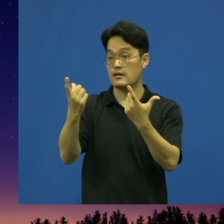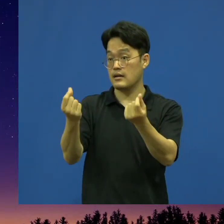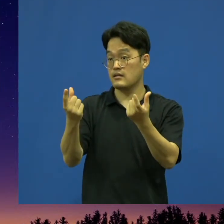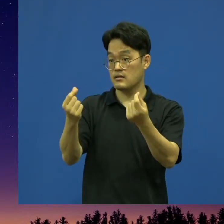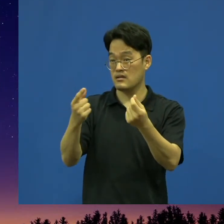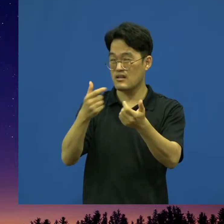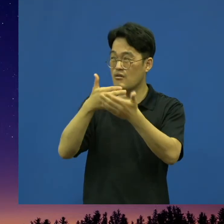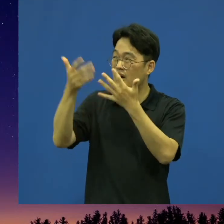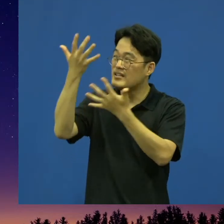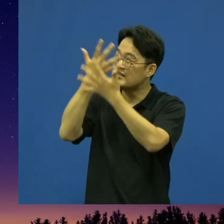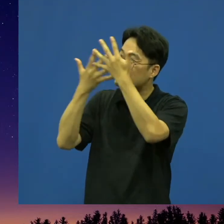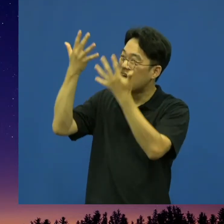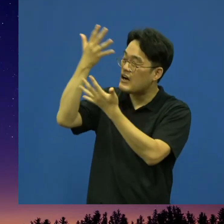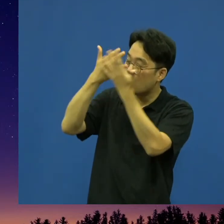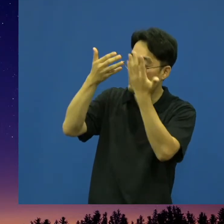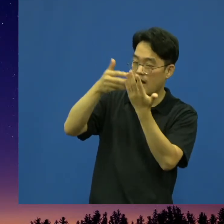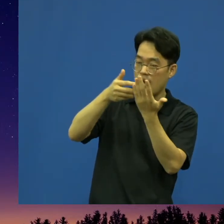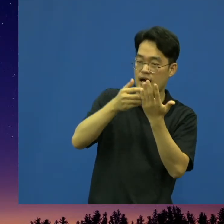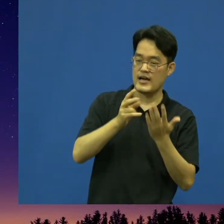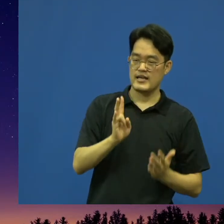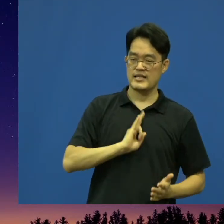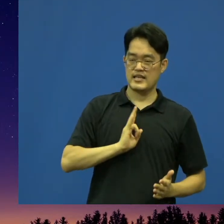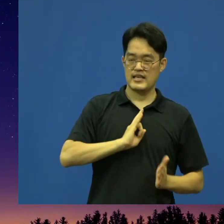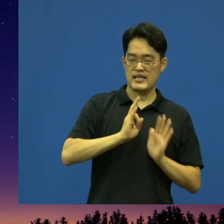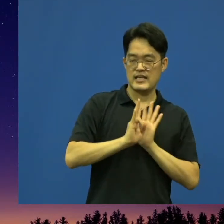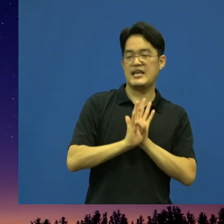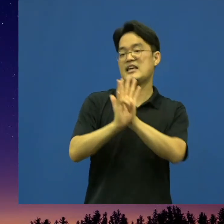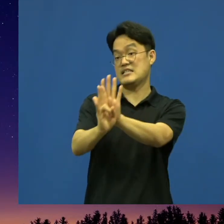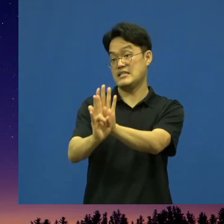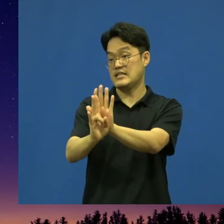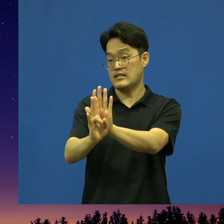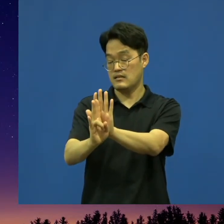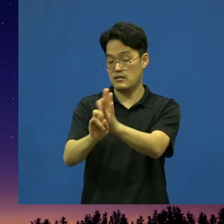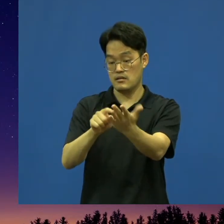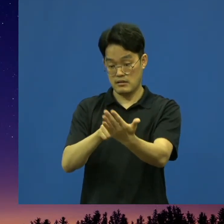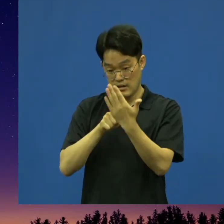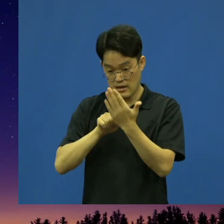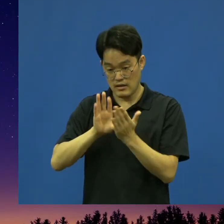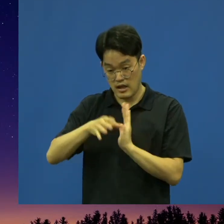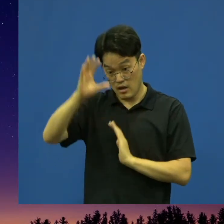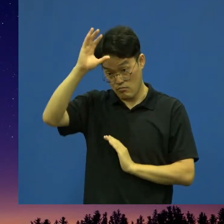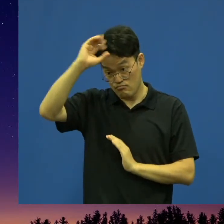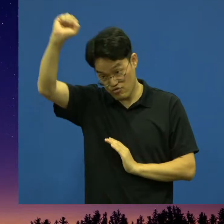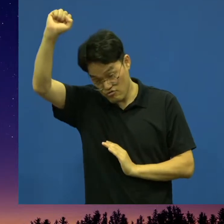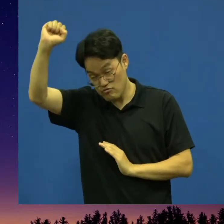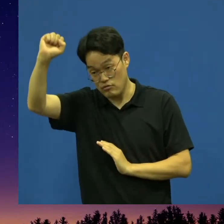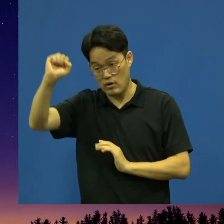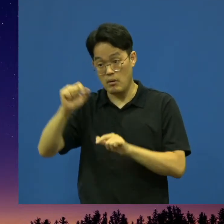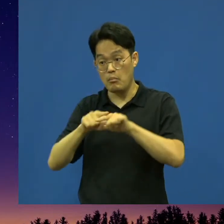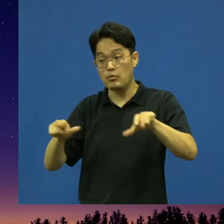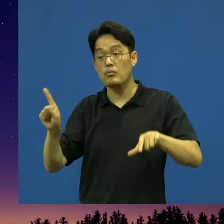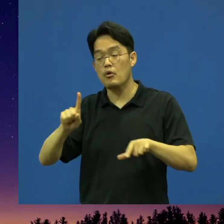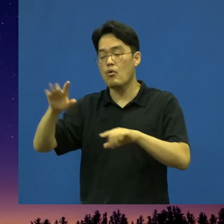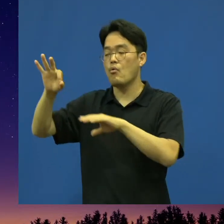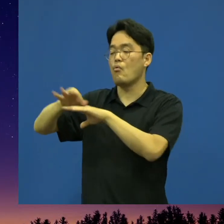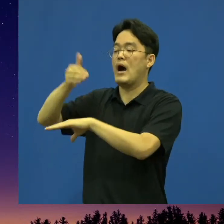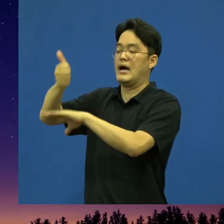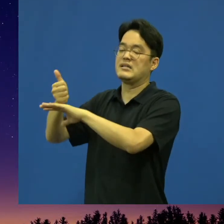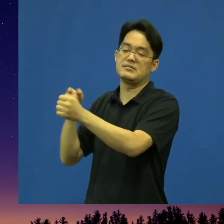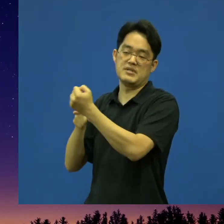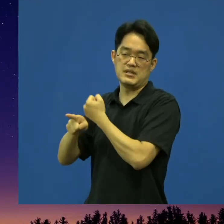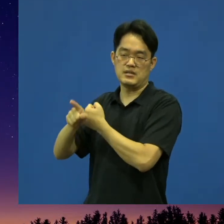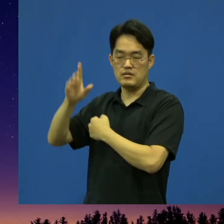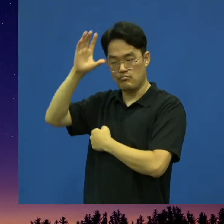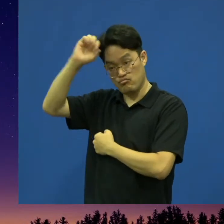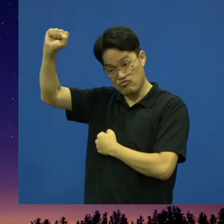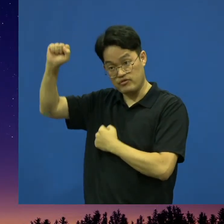계시를 말하고 있는 본문에 등장하는 뿔은 뭘 상징하죠? 일반적으로 왕을 상징해요. 왕.